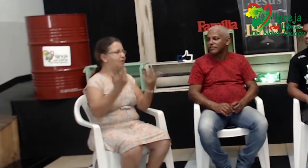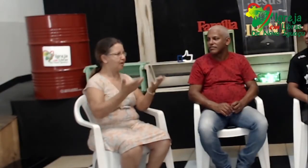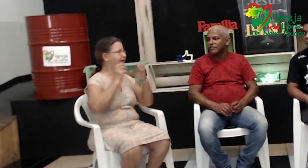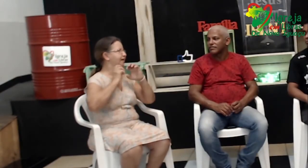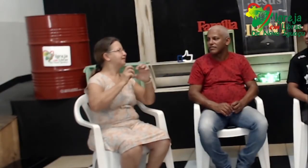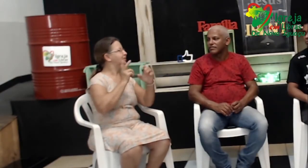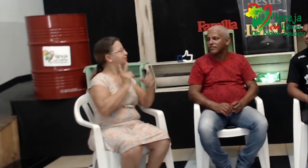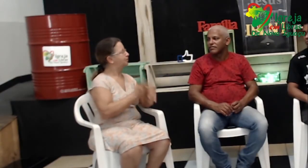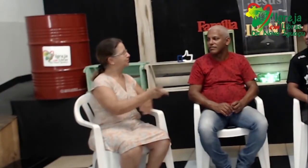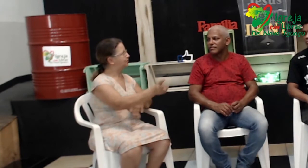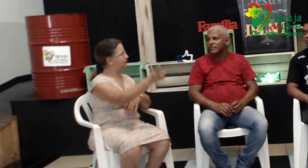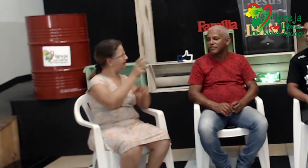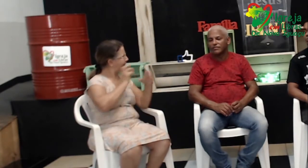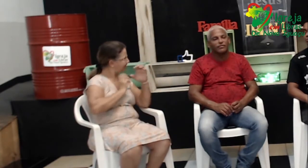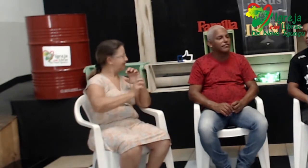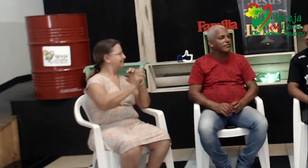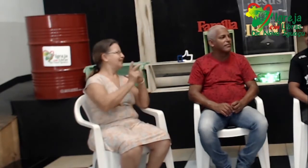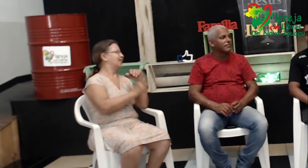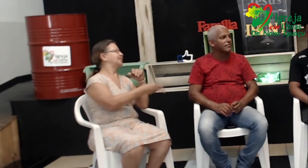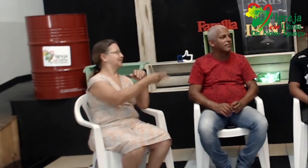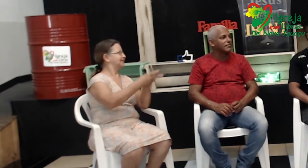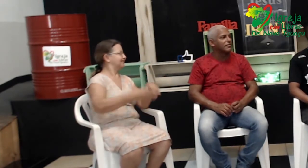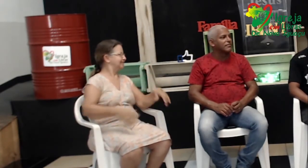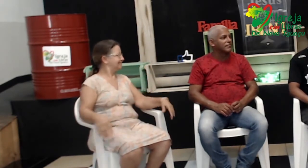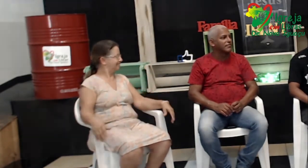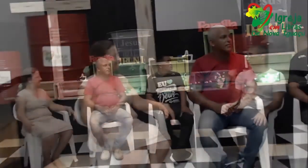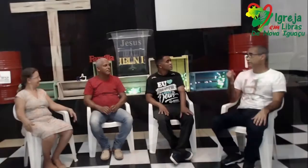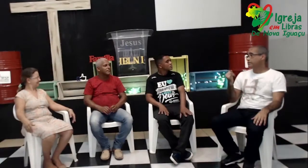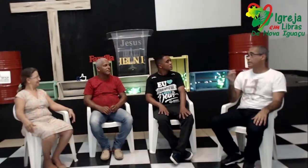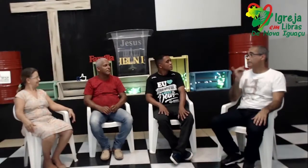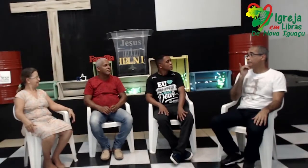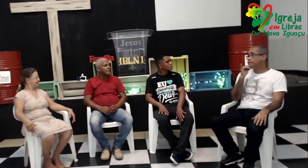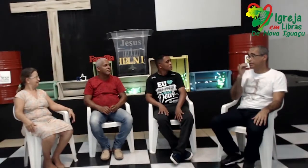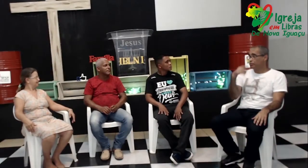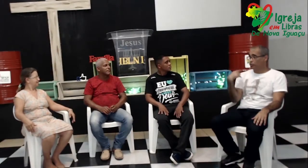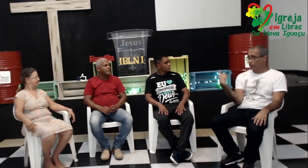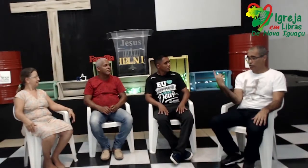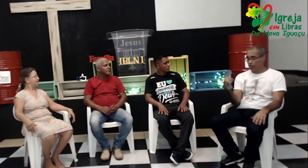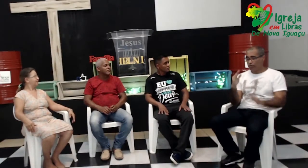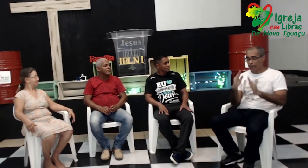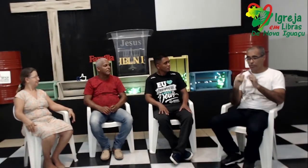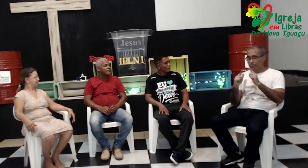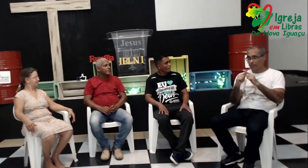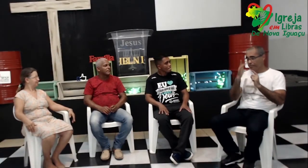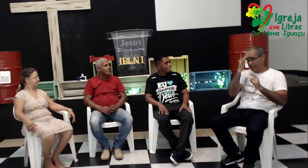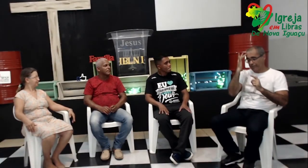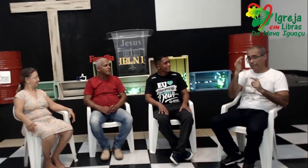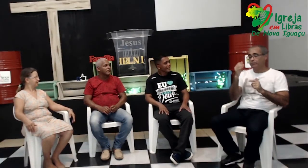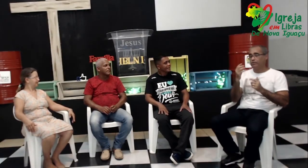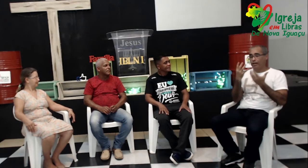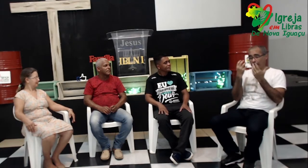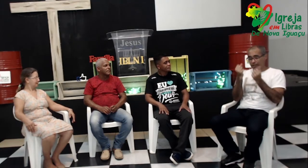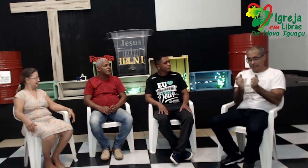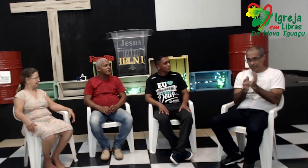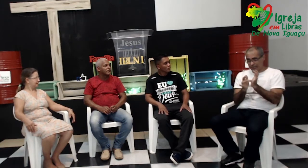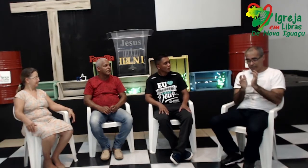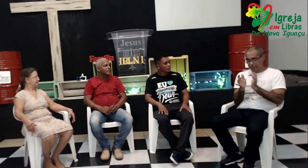fala de Jesus a essa pessoa, ela é salva e ela continua com Jesus. Então nós, como igreja,